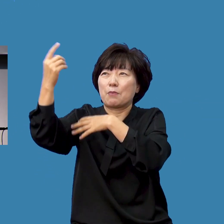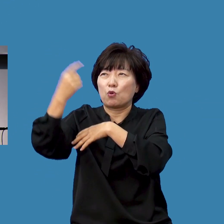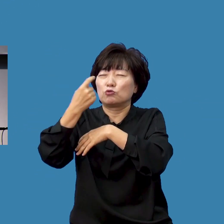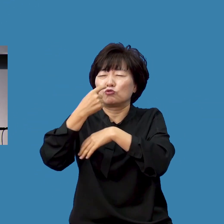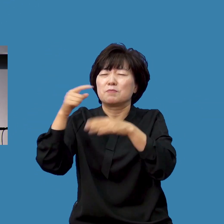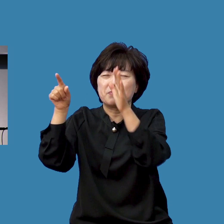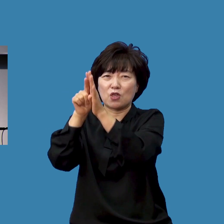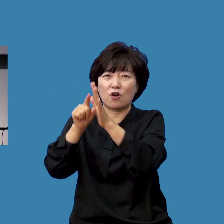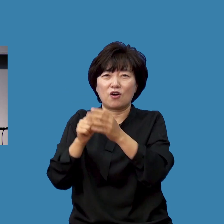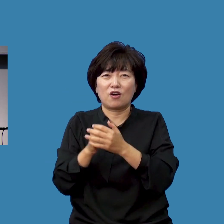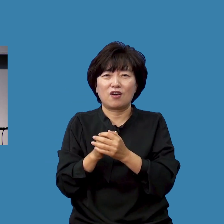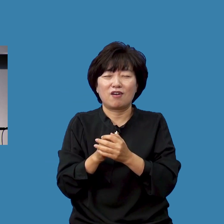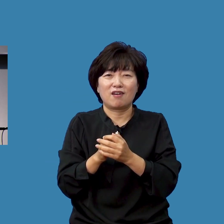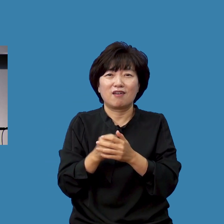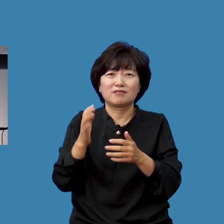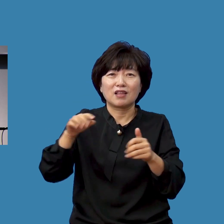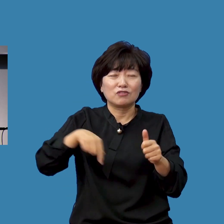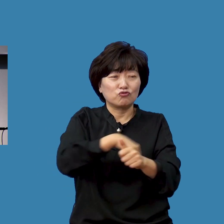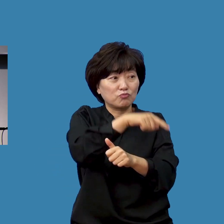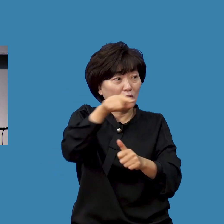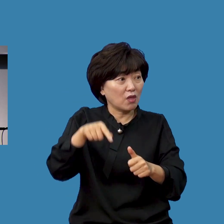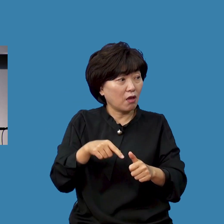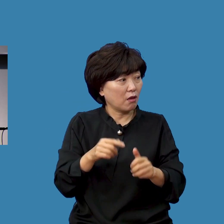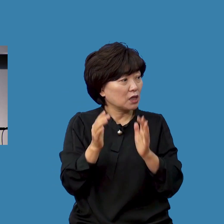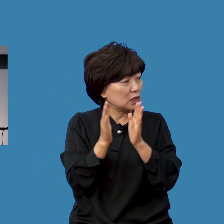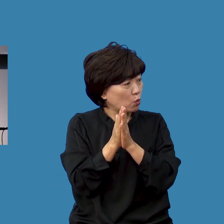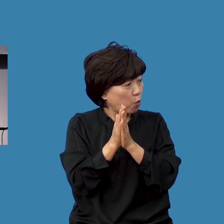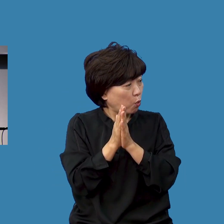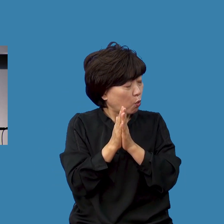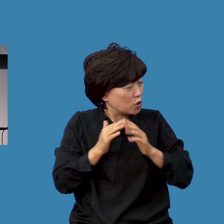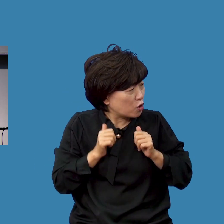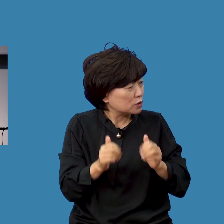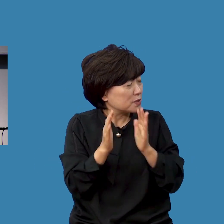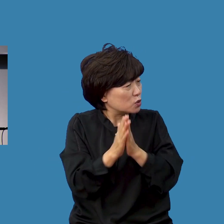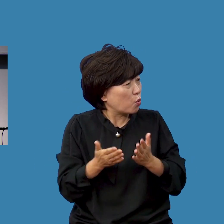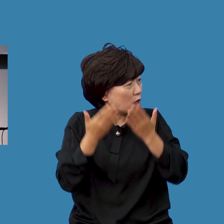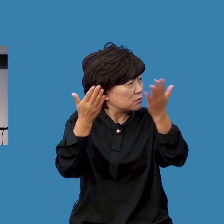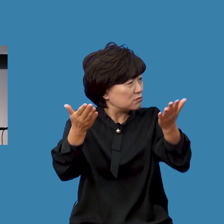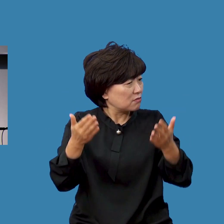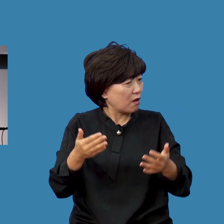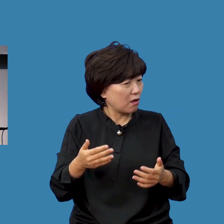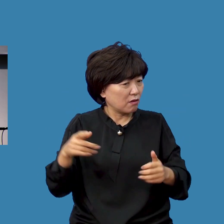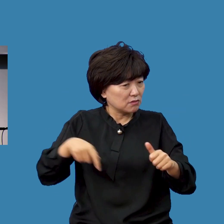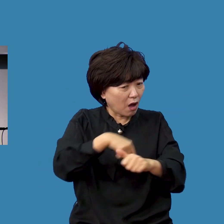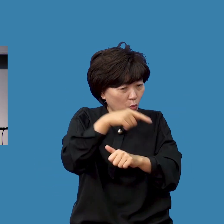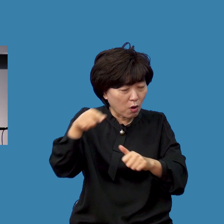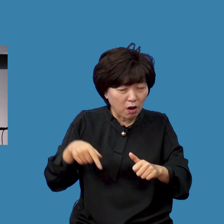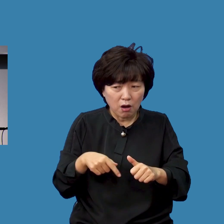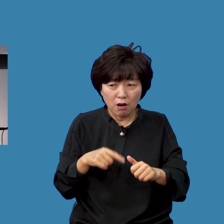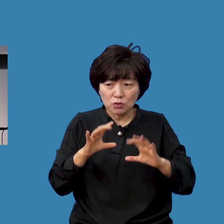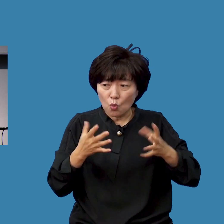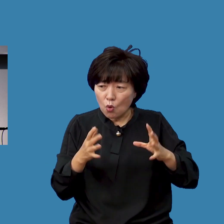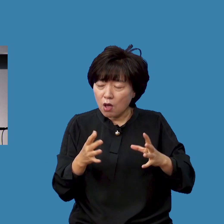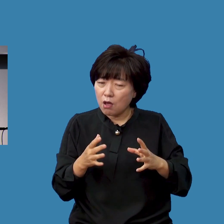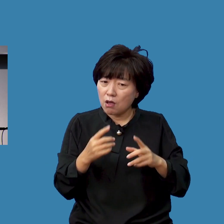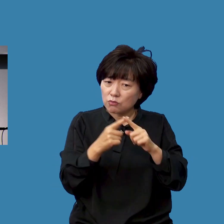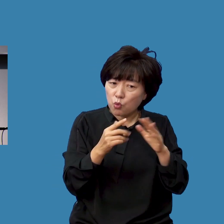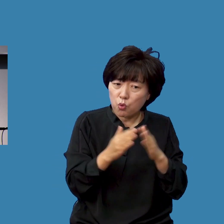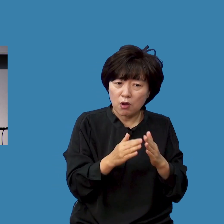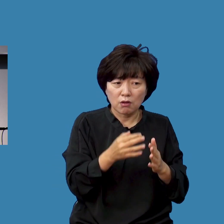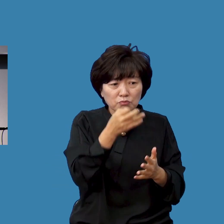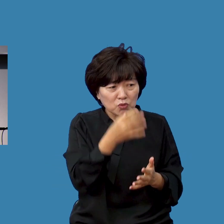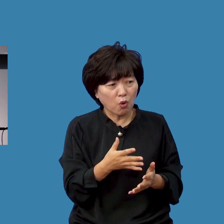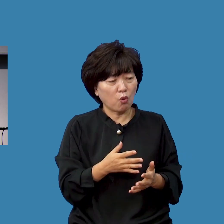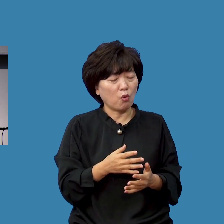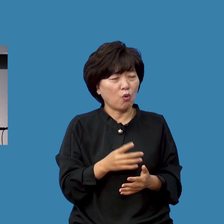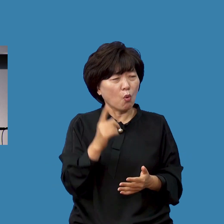거야. 주변을 이렇게 바라보면 이상하다. 우리가 기도는 열심히 했는데 상황이 더 어려워지는 것 같고 교회는 점점